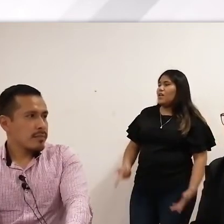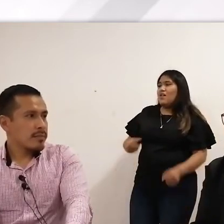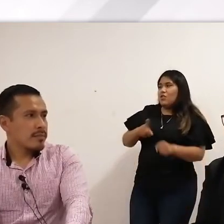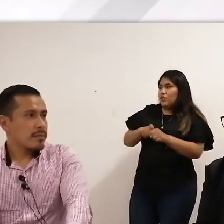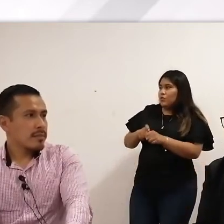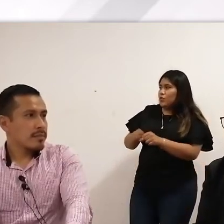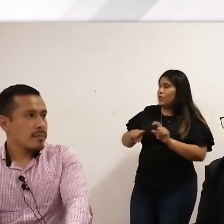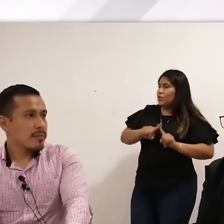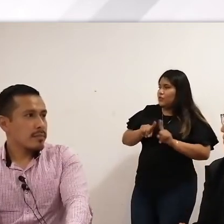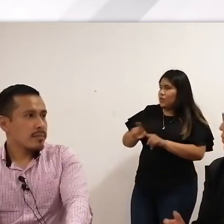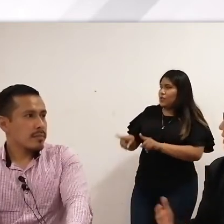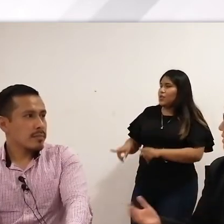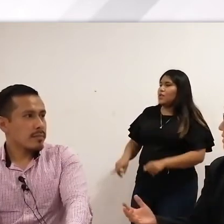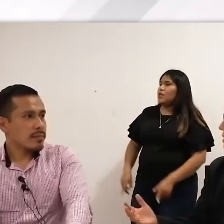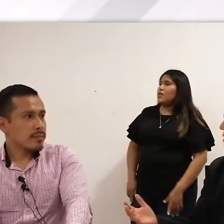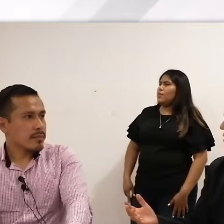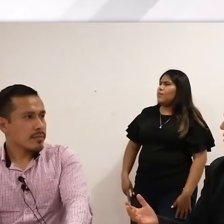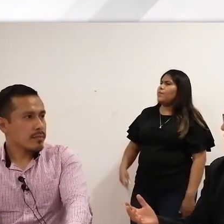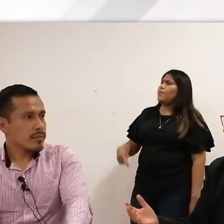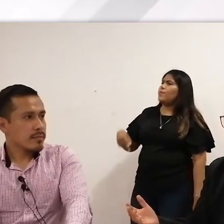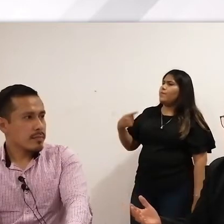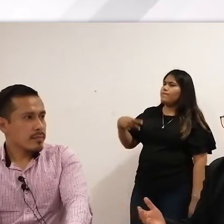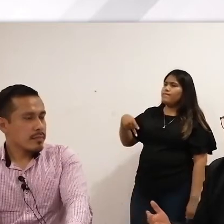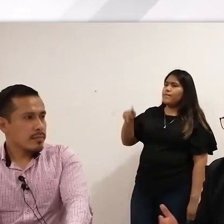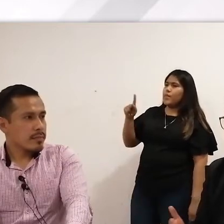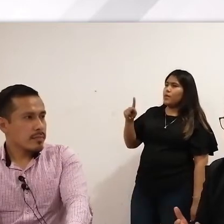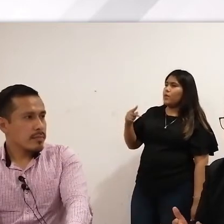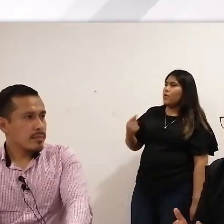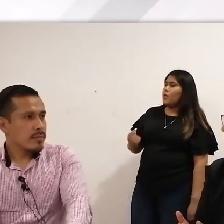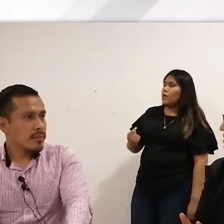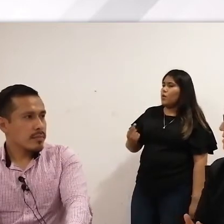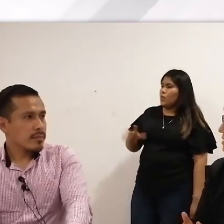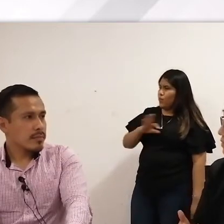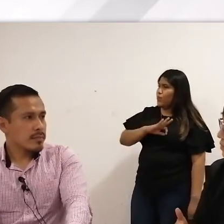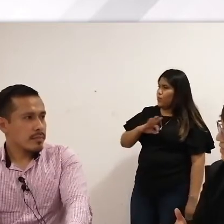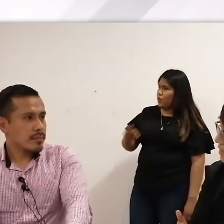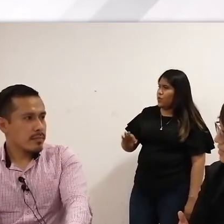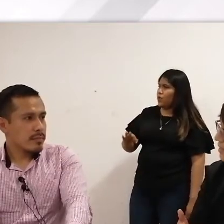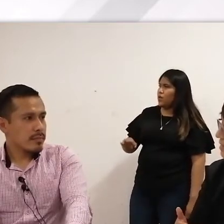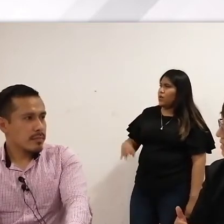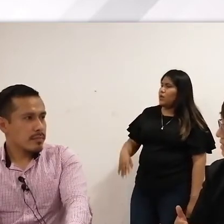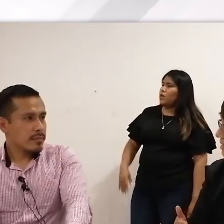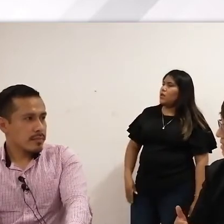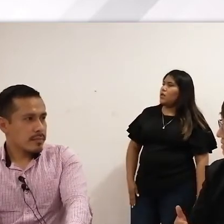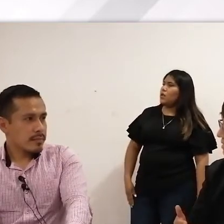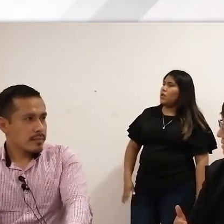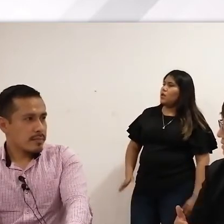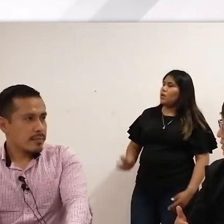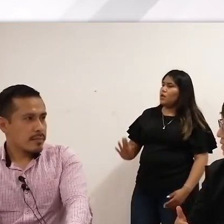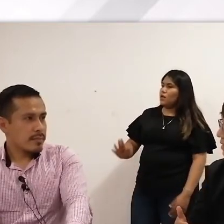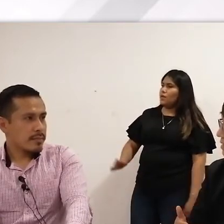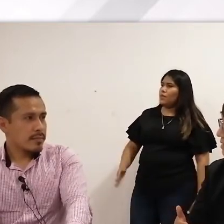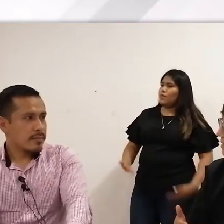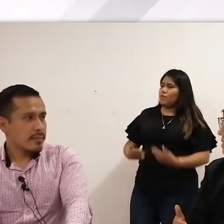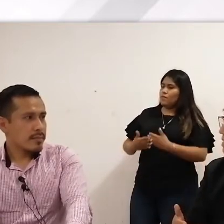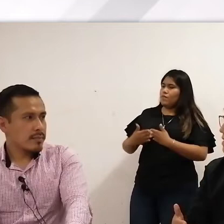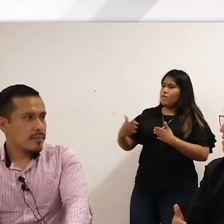yo, pero hay la capacidad de desarrollar